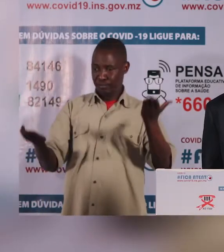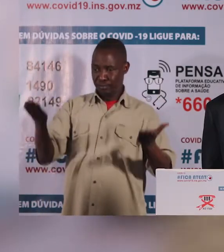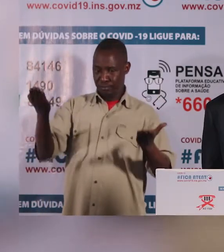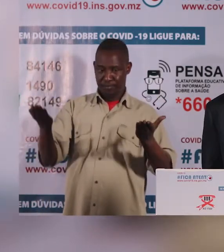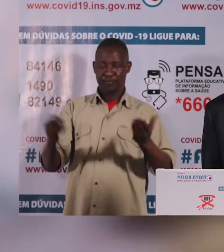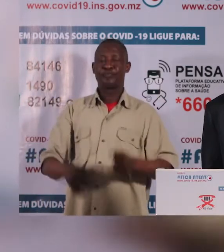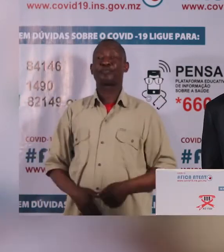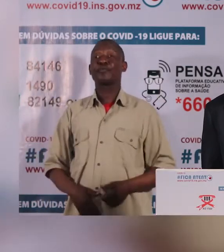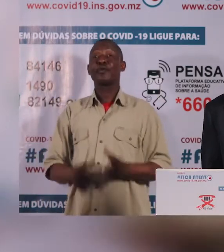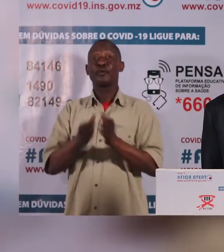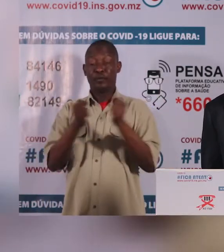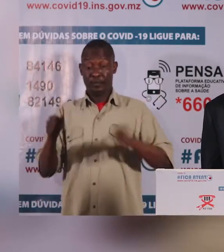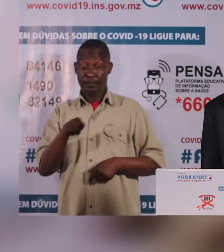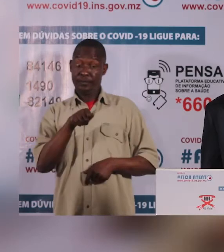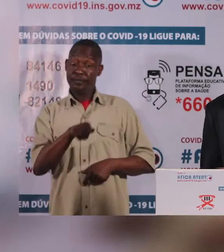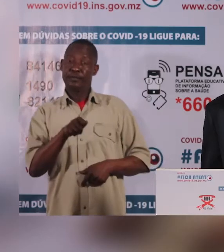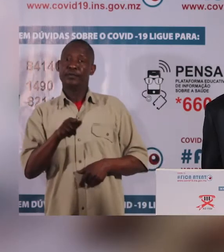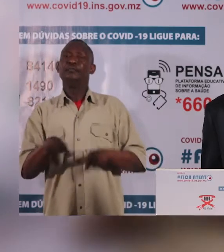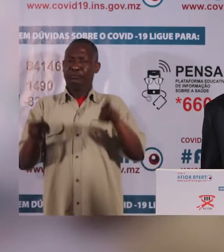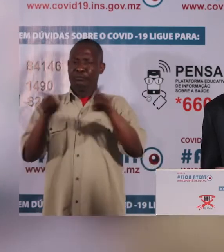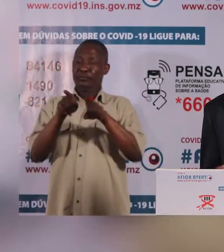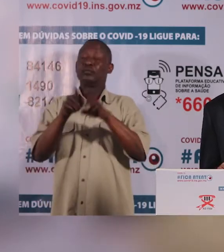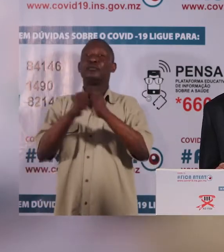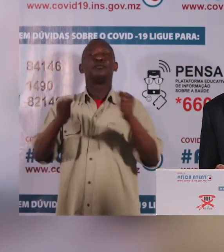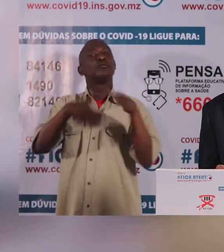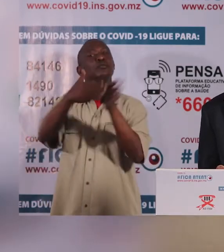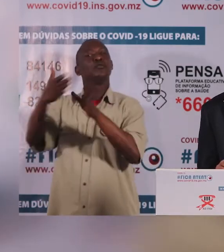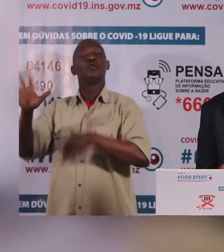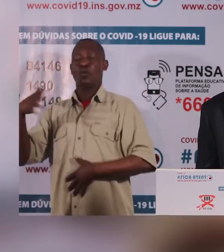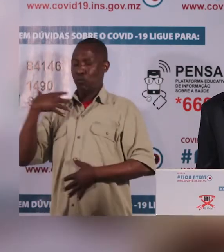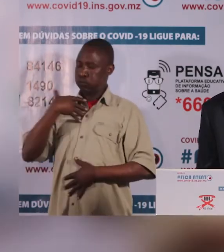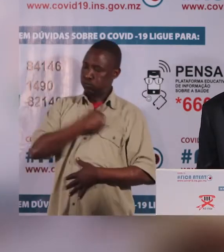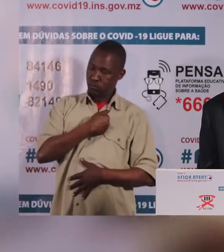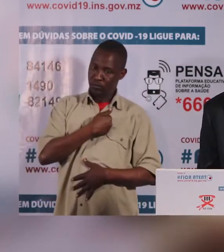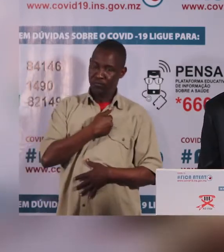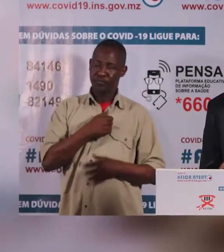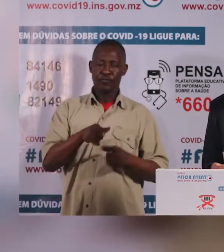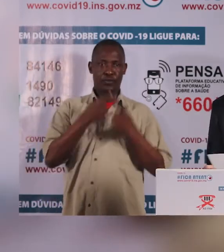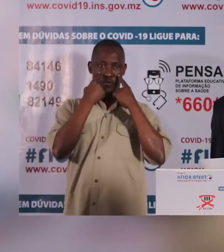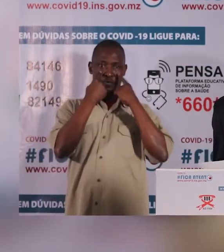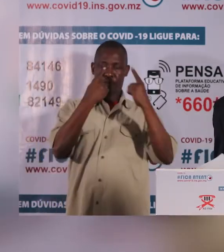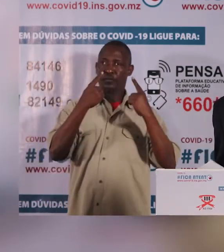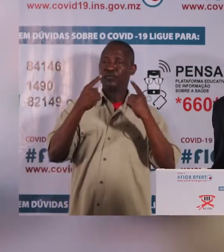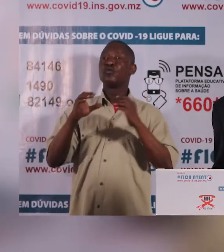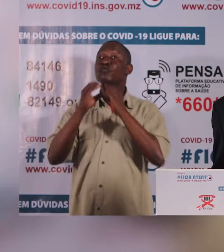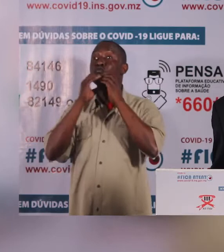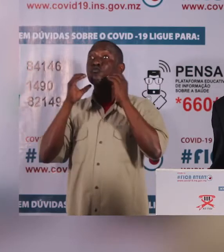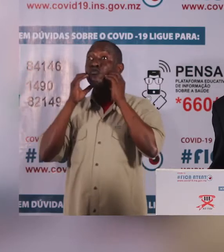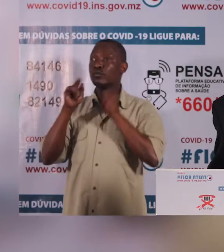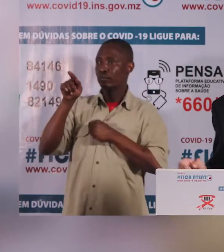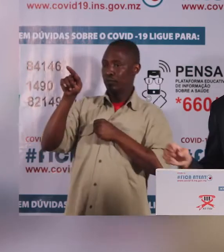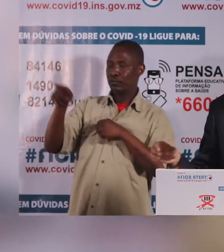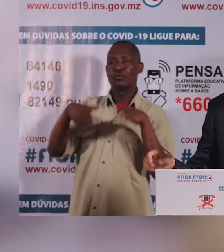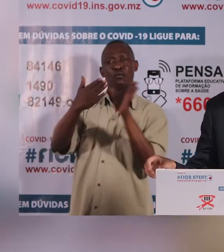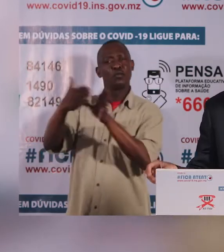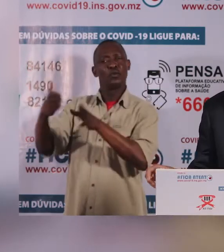milhão de habitantes, mas para óbitos, e vemos que Moçambique é um dos países da região que apresenta o menor